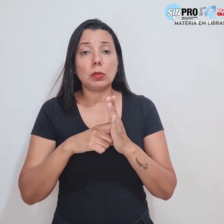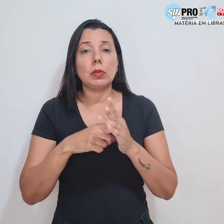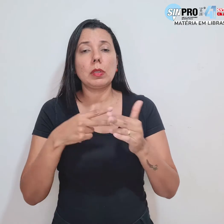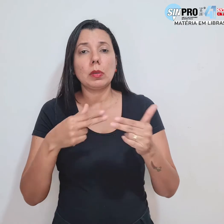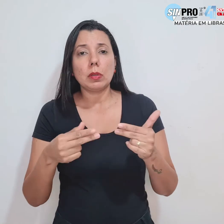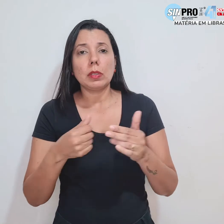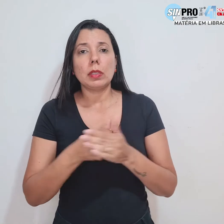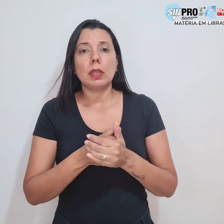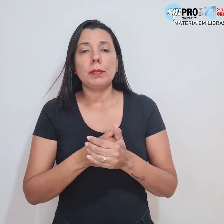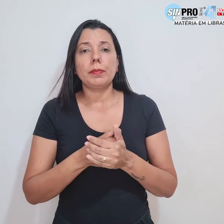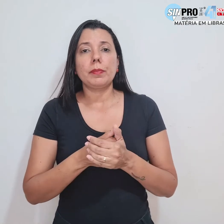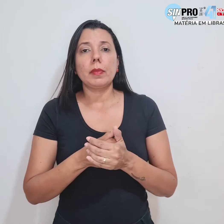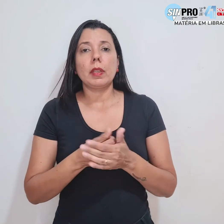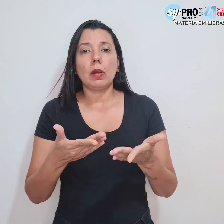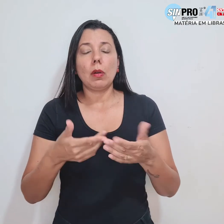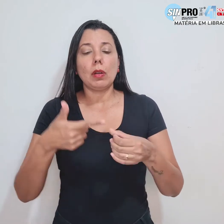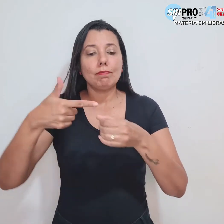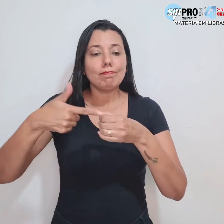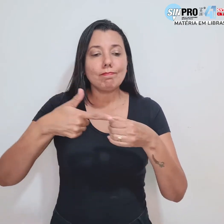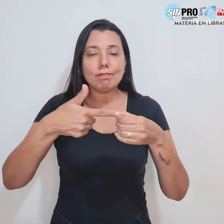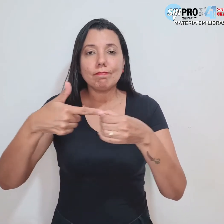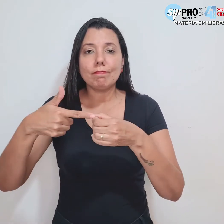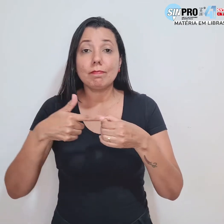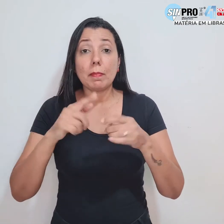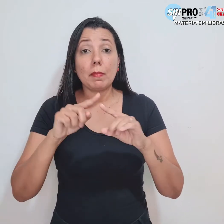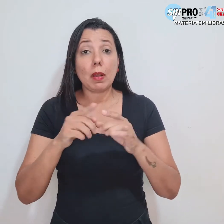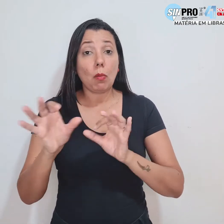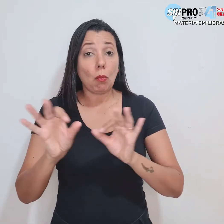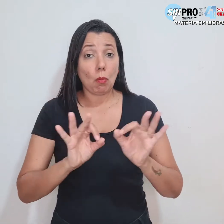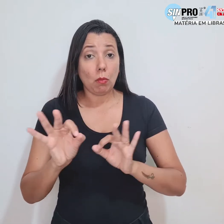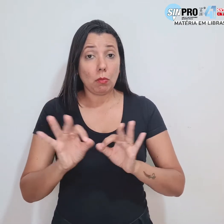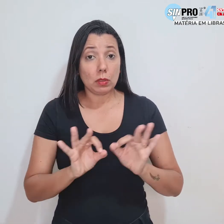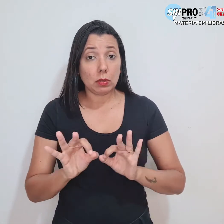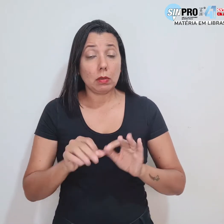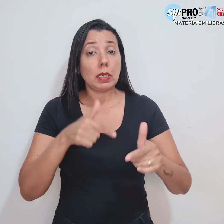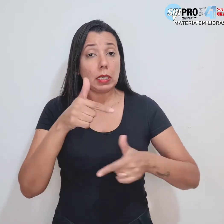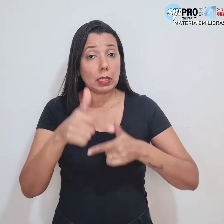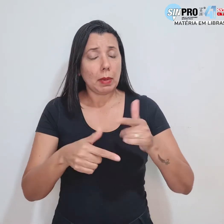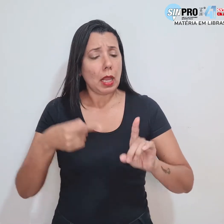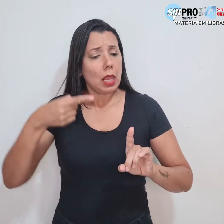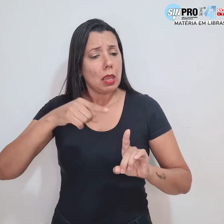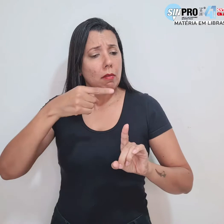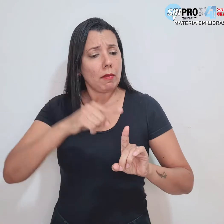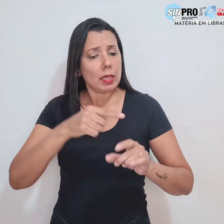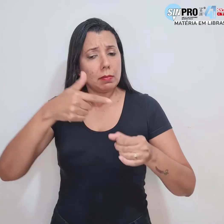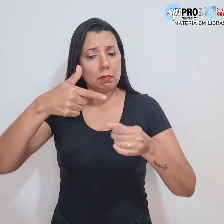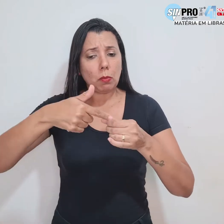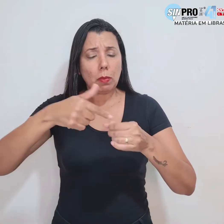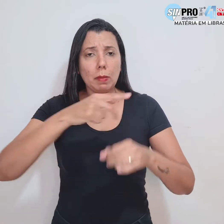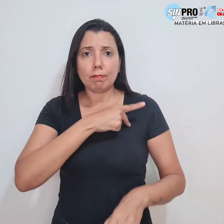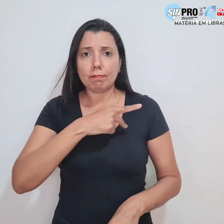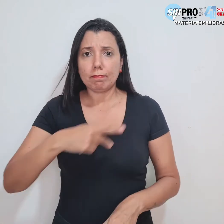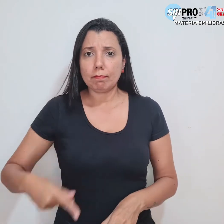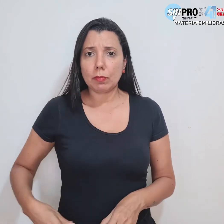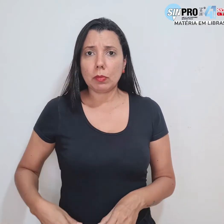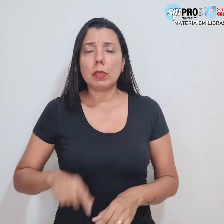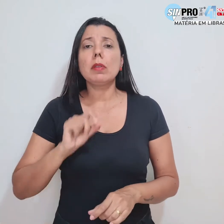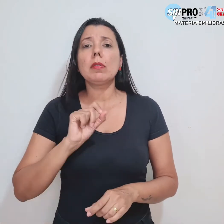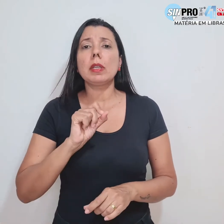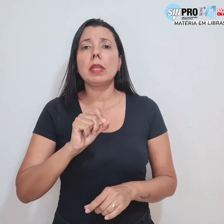as operações de circulação de petróleo. Mas para organizações que atuam em defesa da Petrobras pública, essa fonte